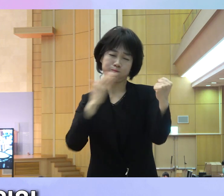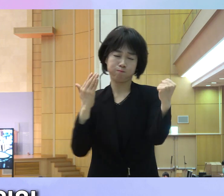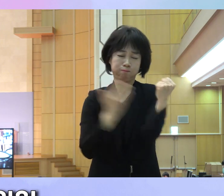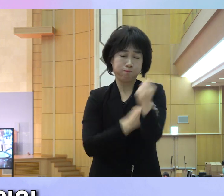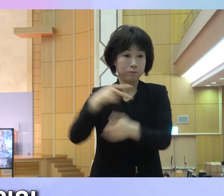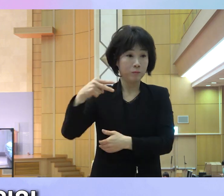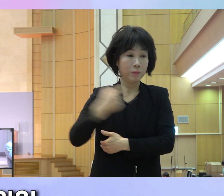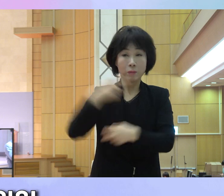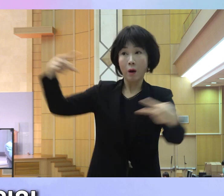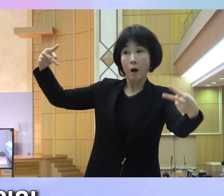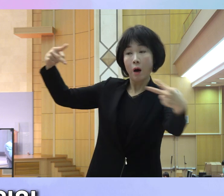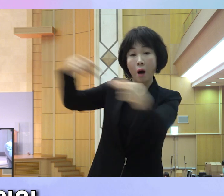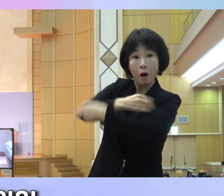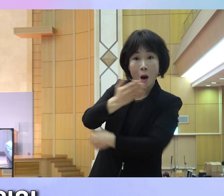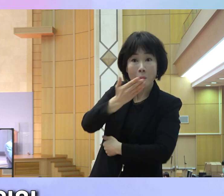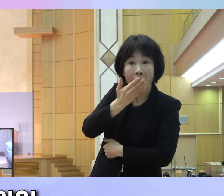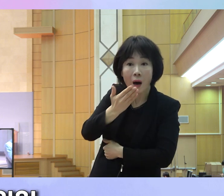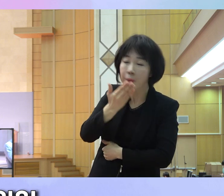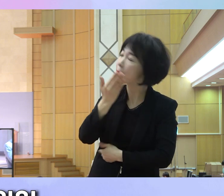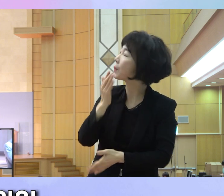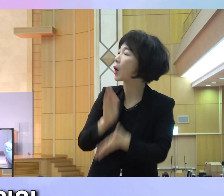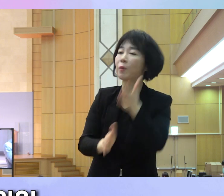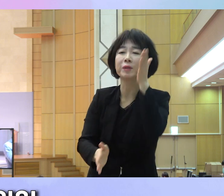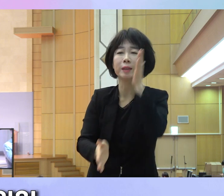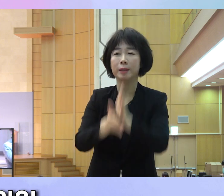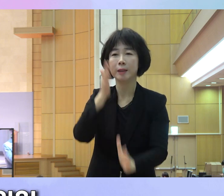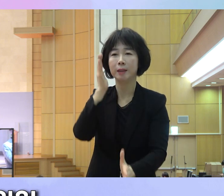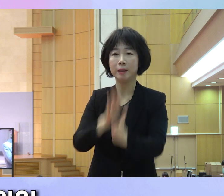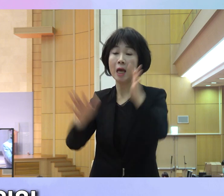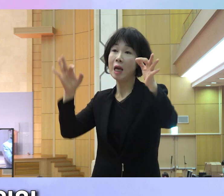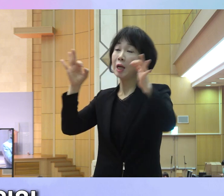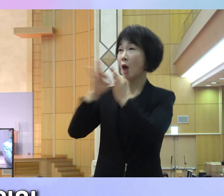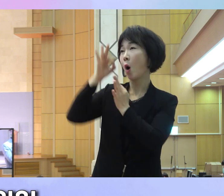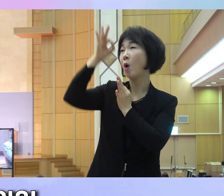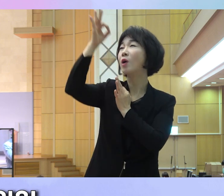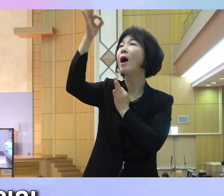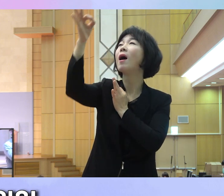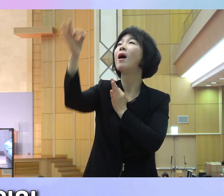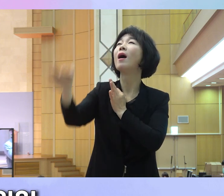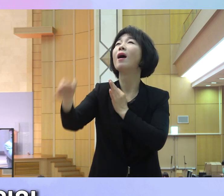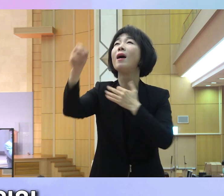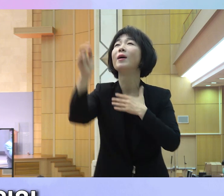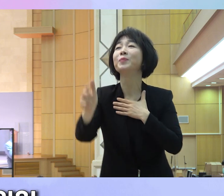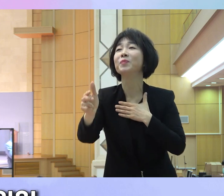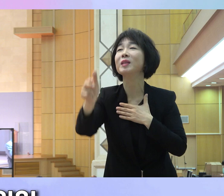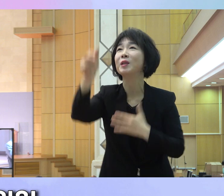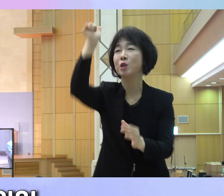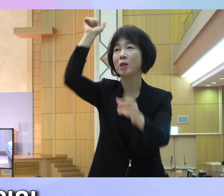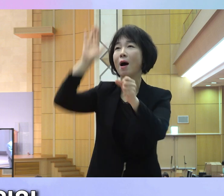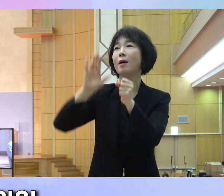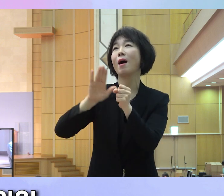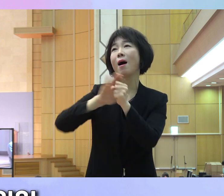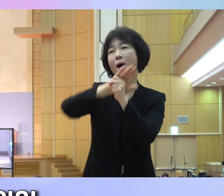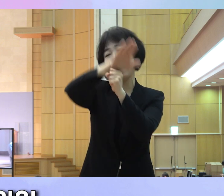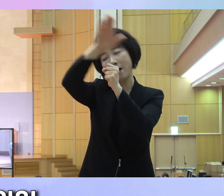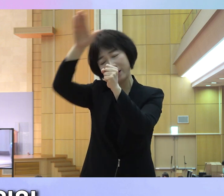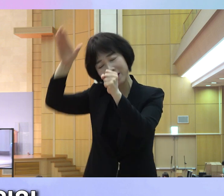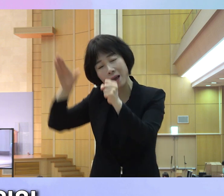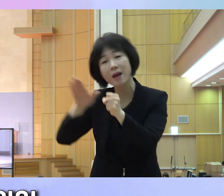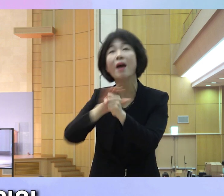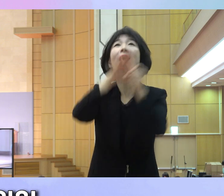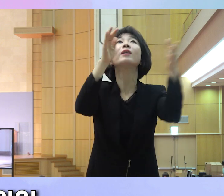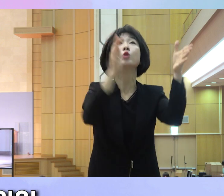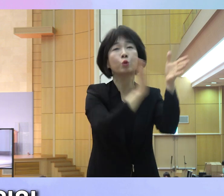하늘의 어떤 권세도 끊을 수 없는 영원한 그